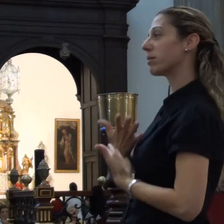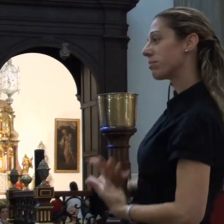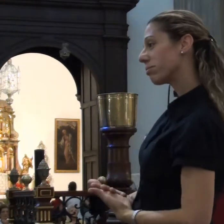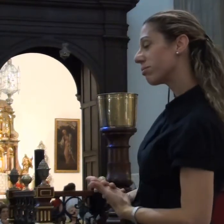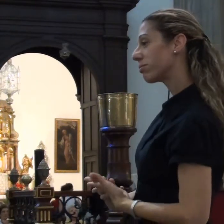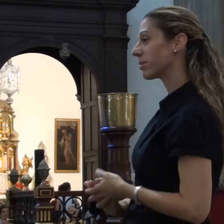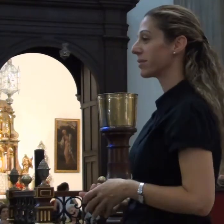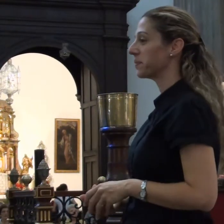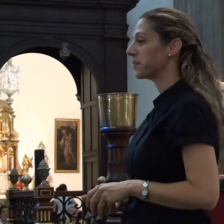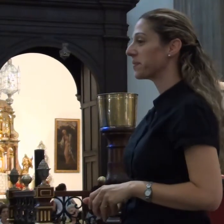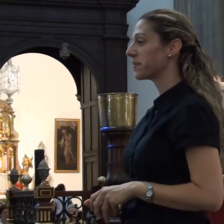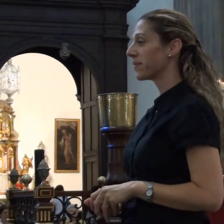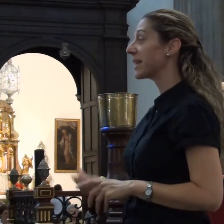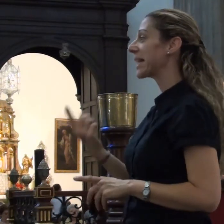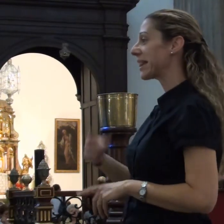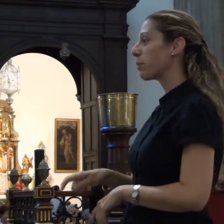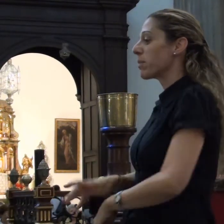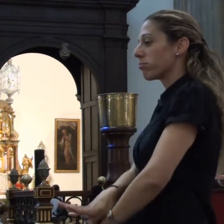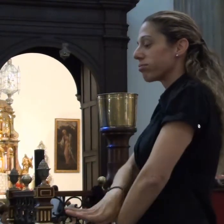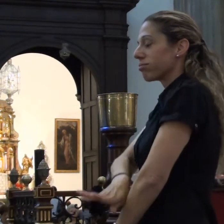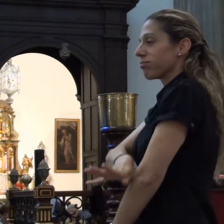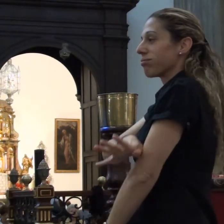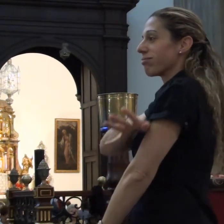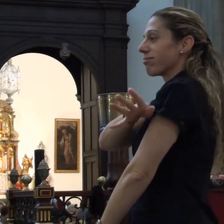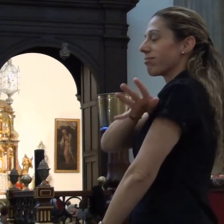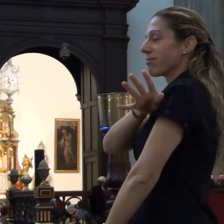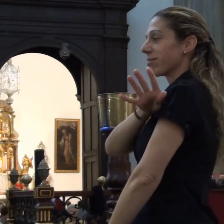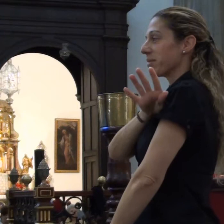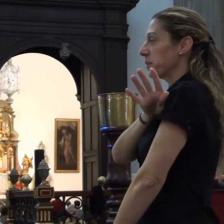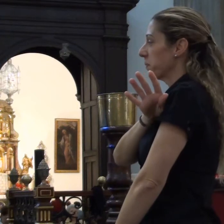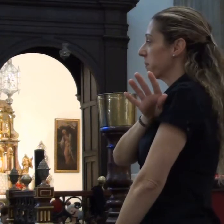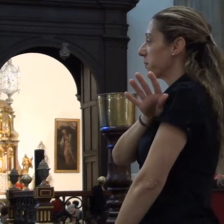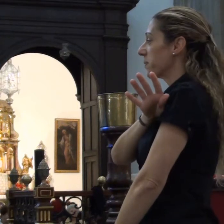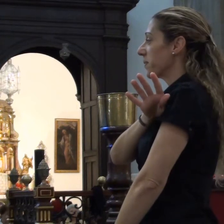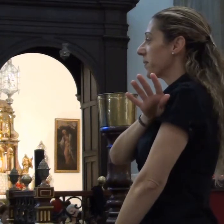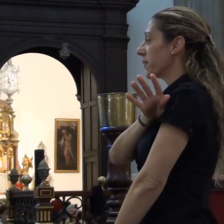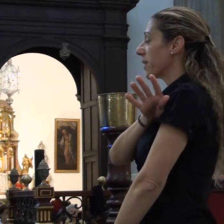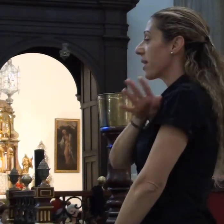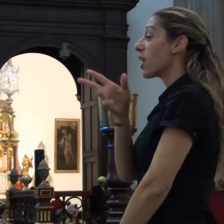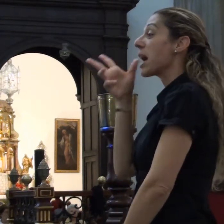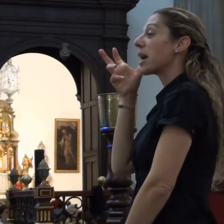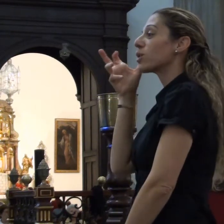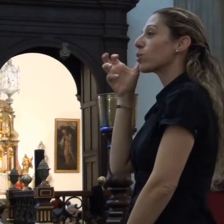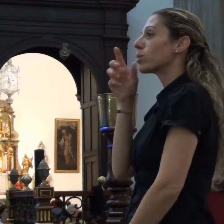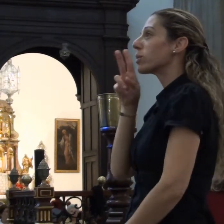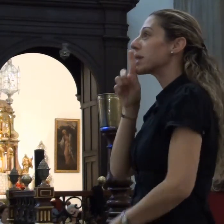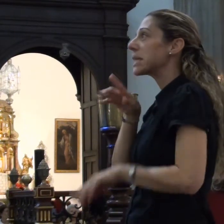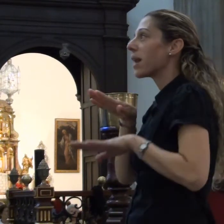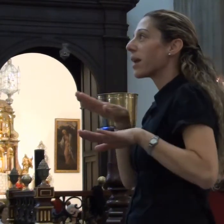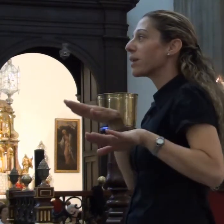Qué emoción de estreñir cuando escucho en